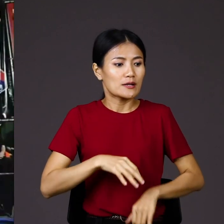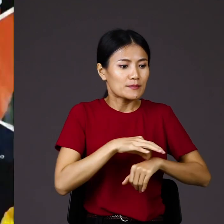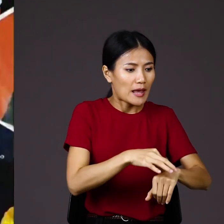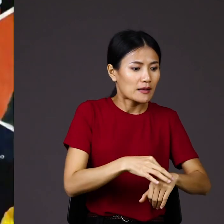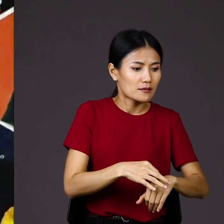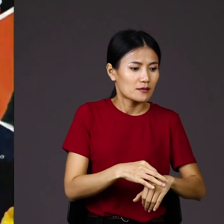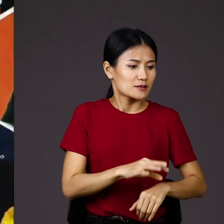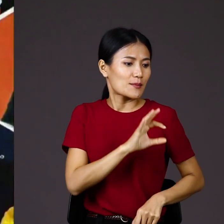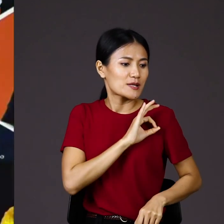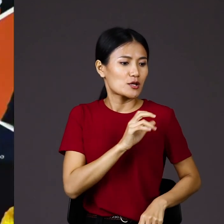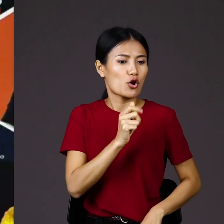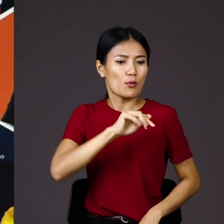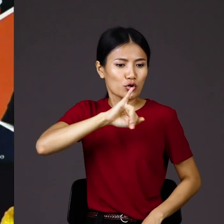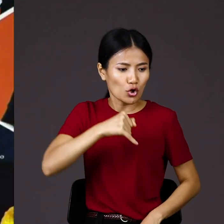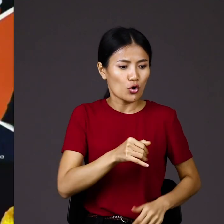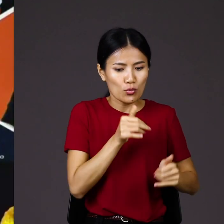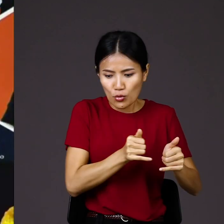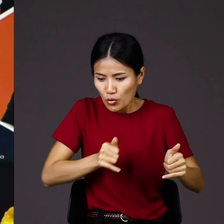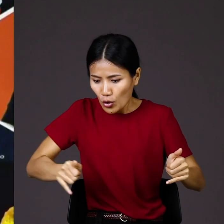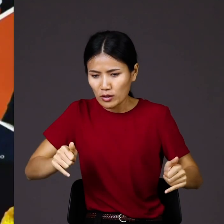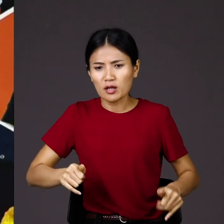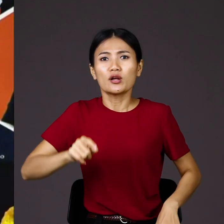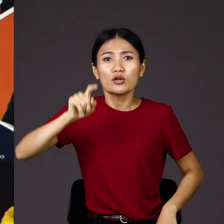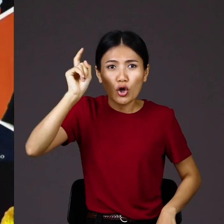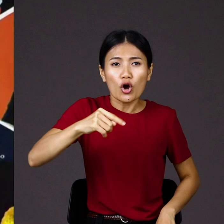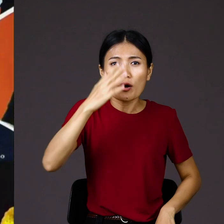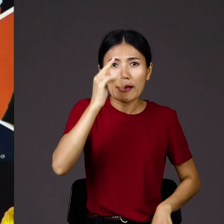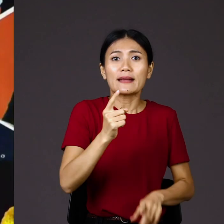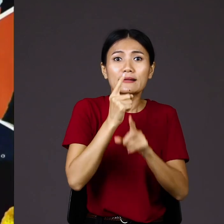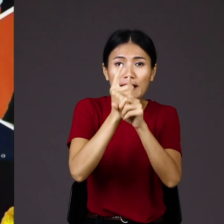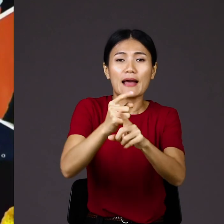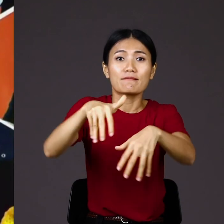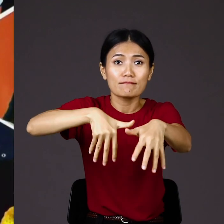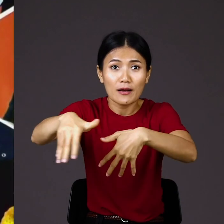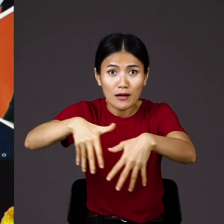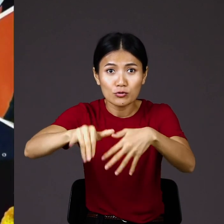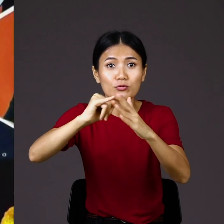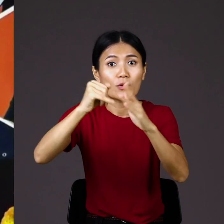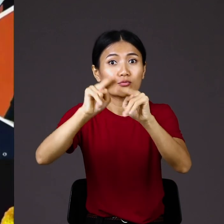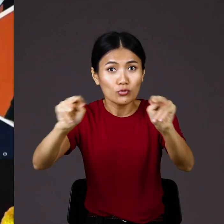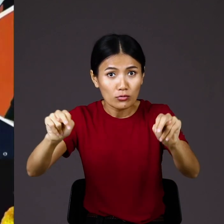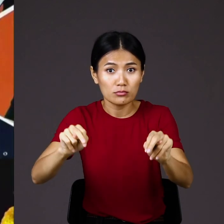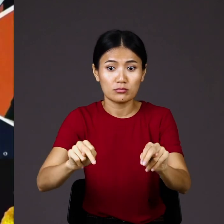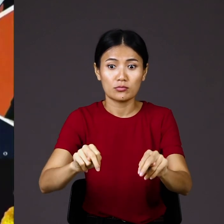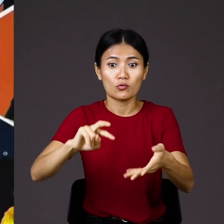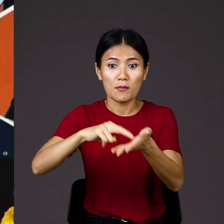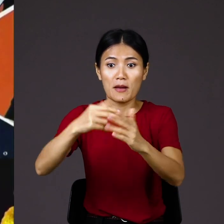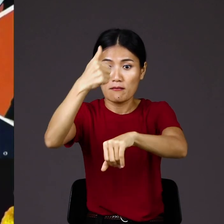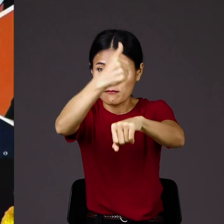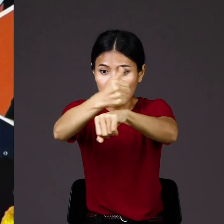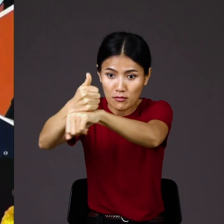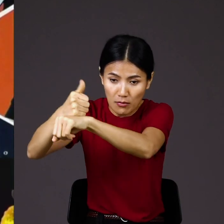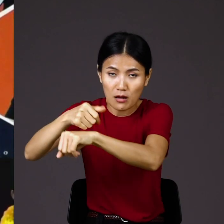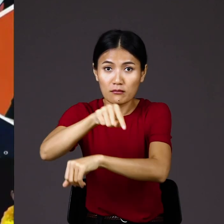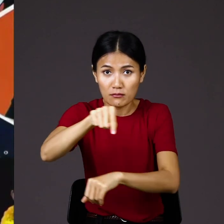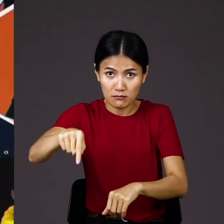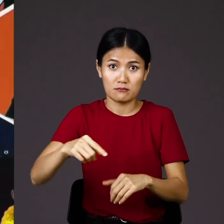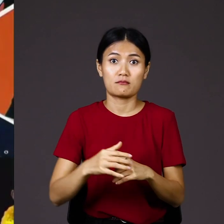เป็นสจเขาต้องฟังพี่น้องชาวนนทบุรีเพราะนายใหญ่ของเขาคือชาวนนทบุรีครับ